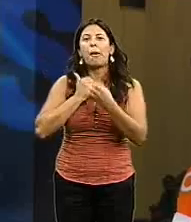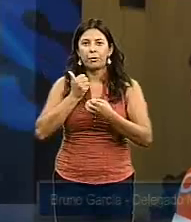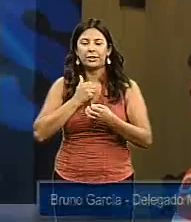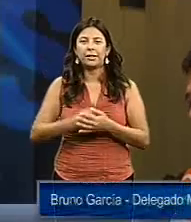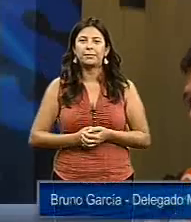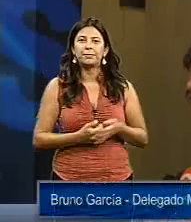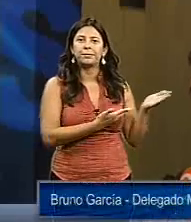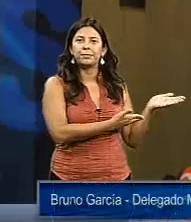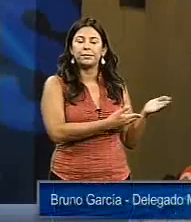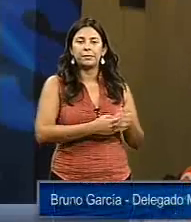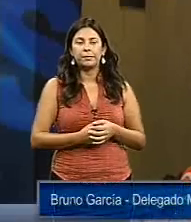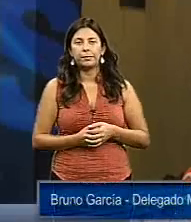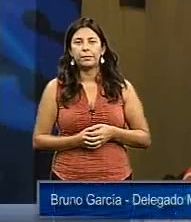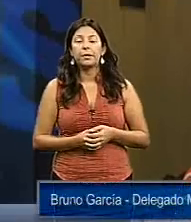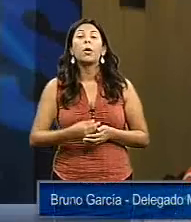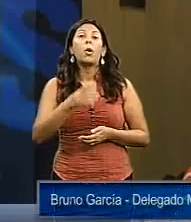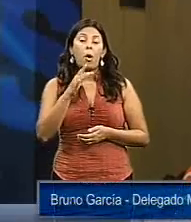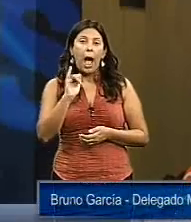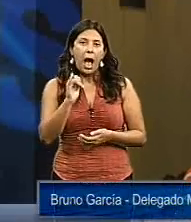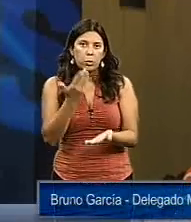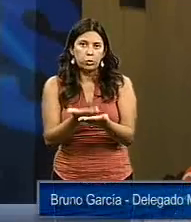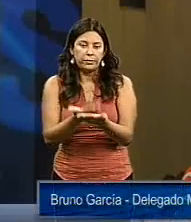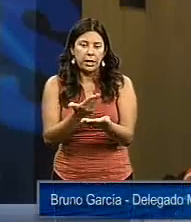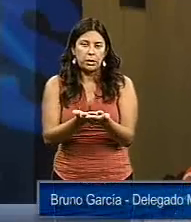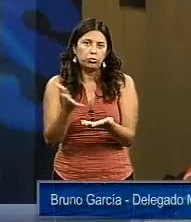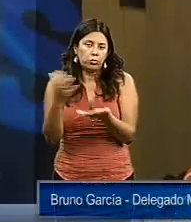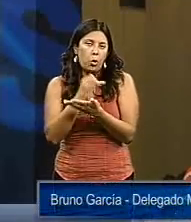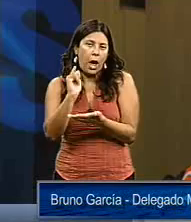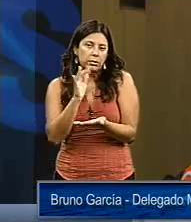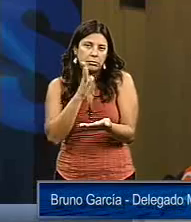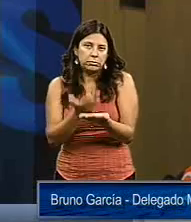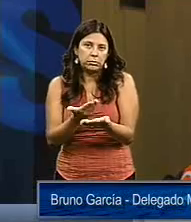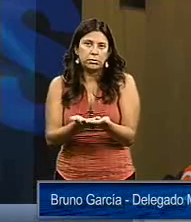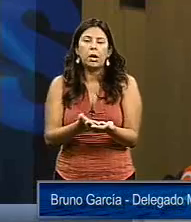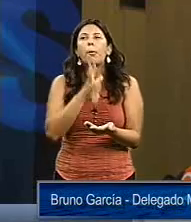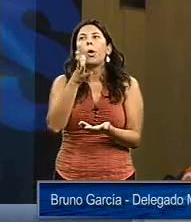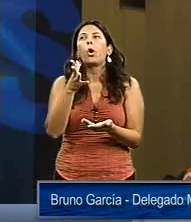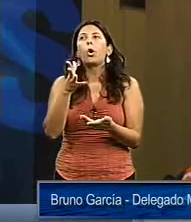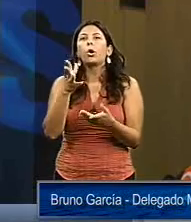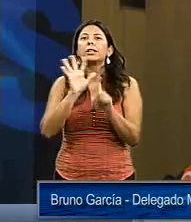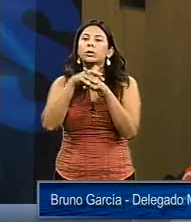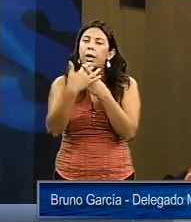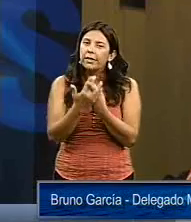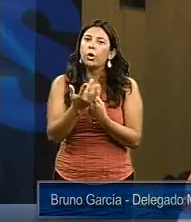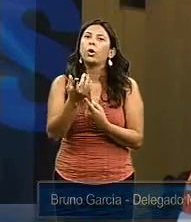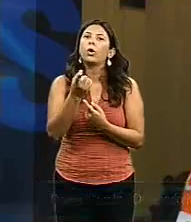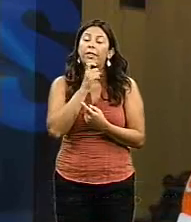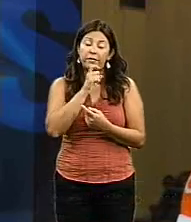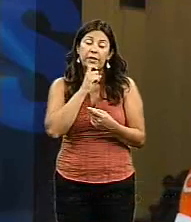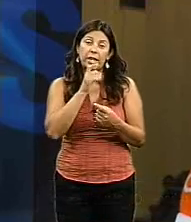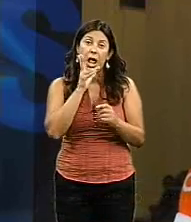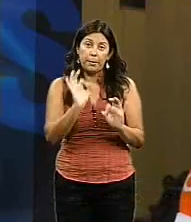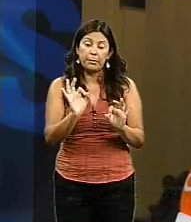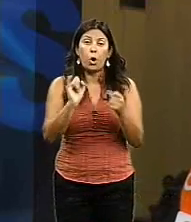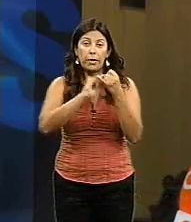todo tiene una justificación evidente, y es que situarnos y se justifica lógicamente en el contexto tan complicado en que vivimos de crisis, y